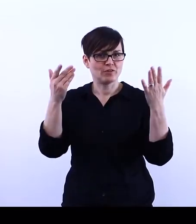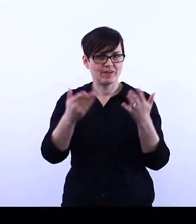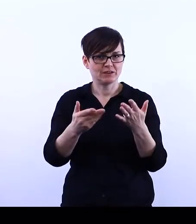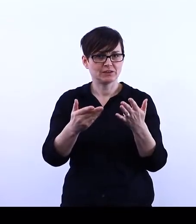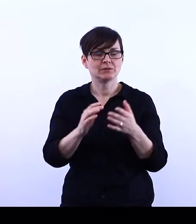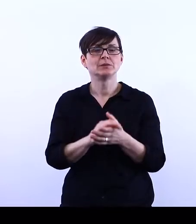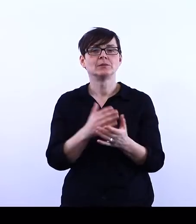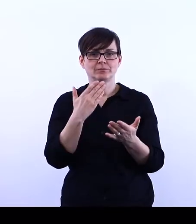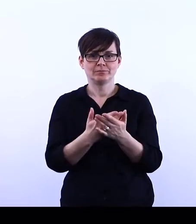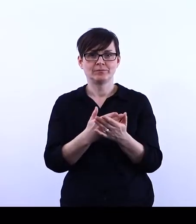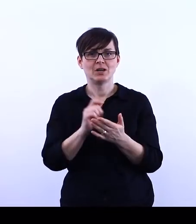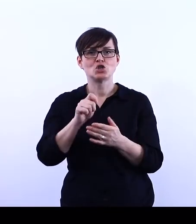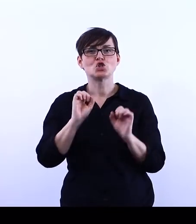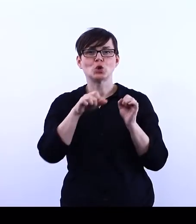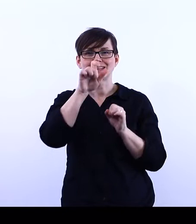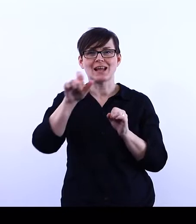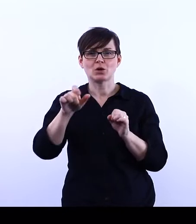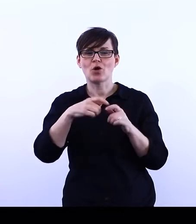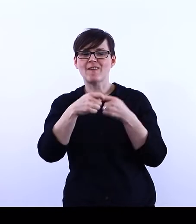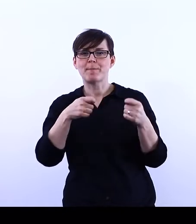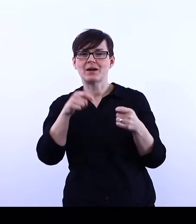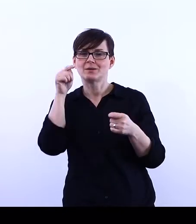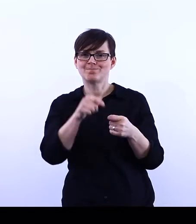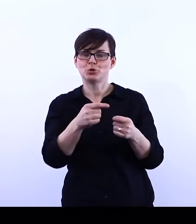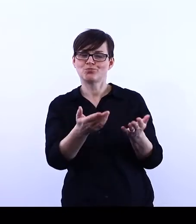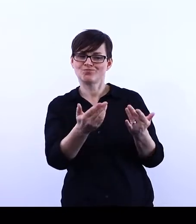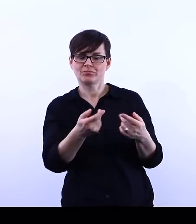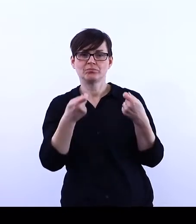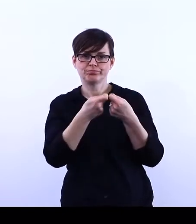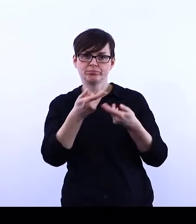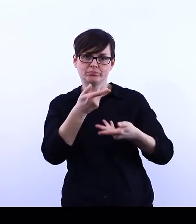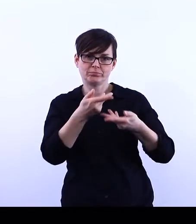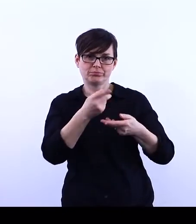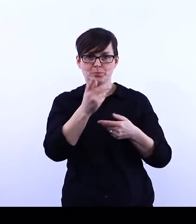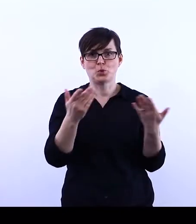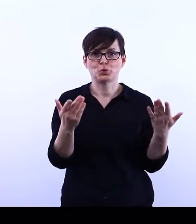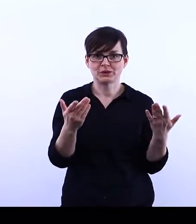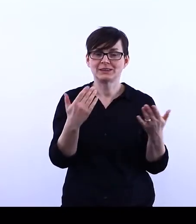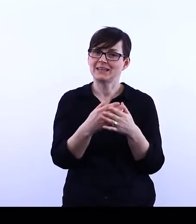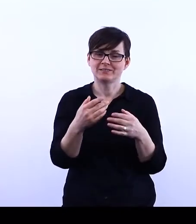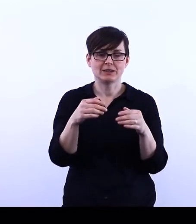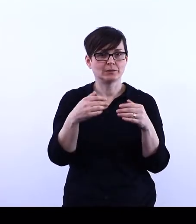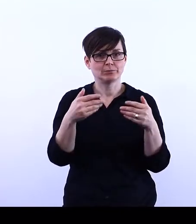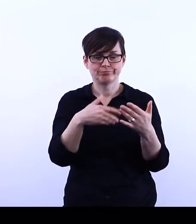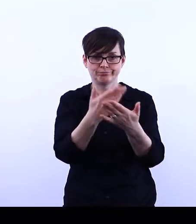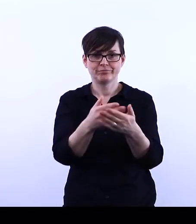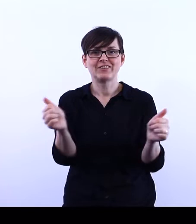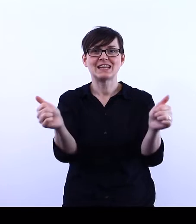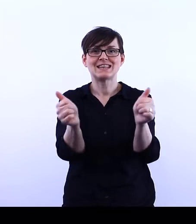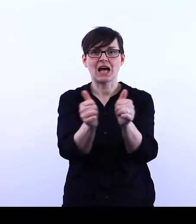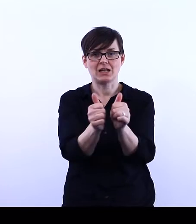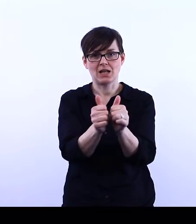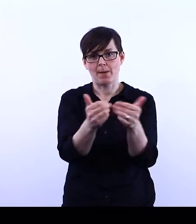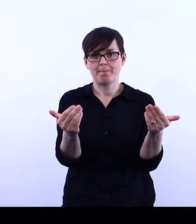Schlüsselakteuren im Verband. Das ist natürlich ganz klar, dass wir durch die Tandem-Partnerschaft schon interessierte Verbände